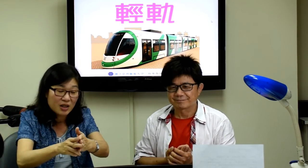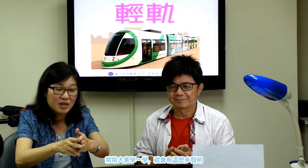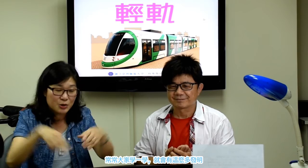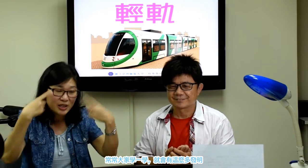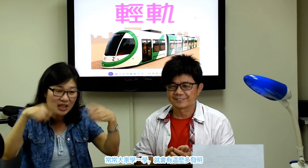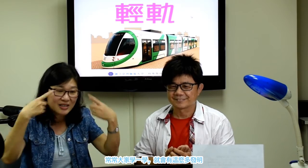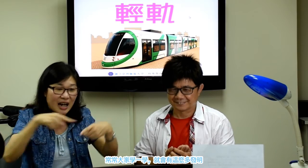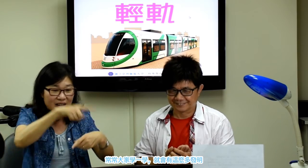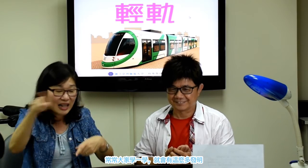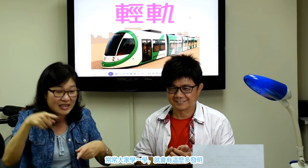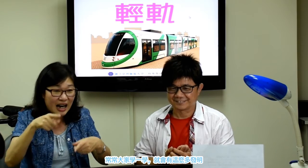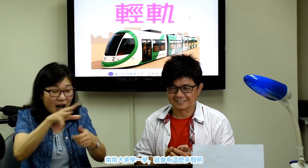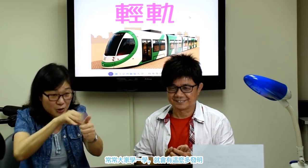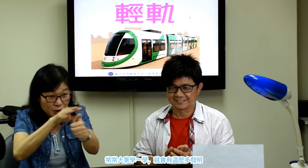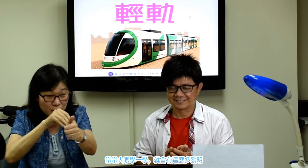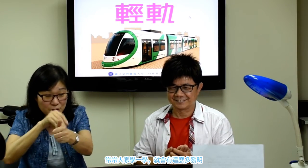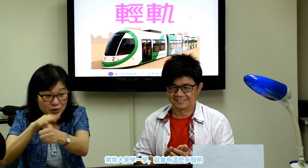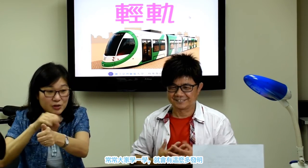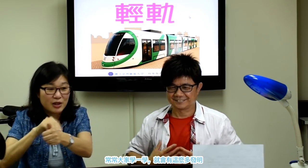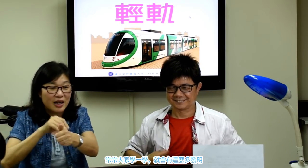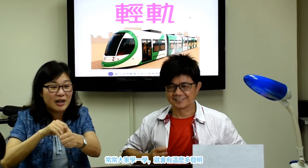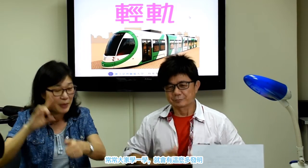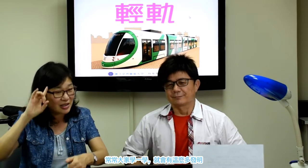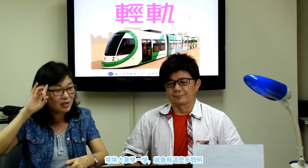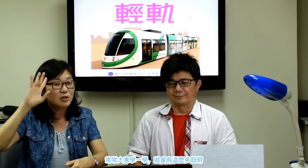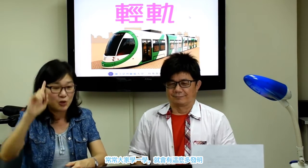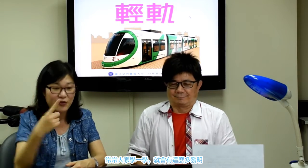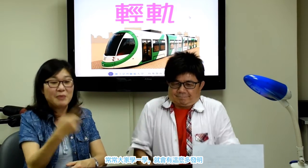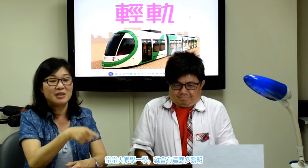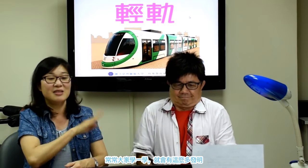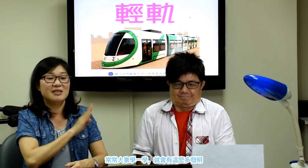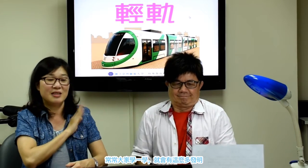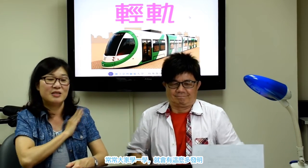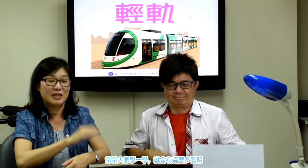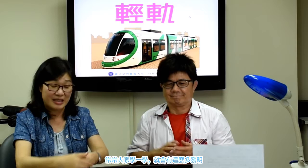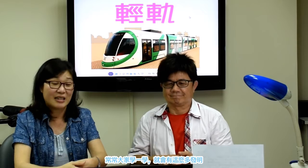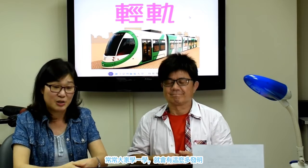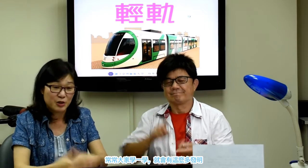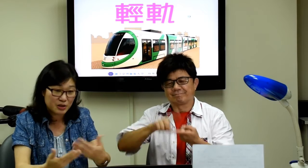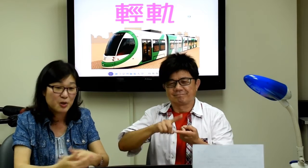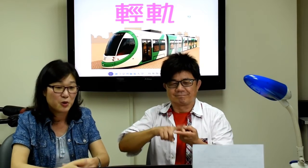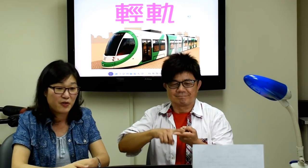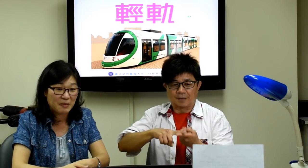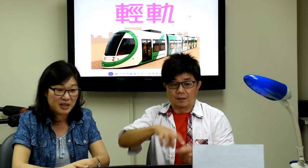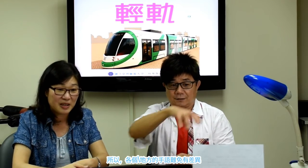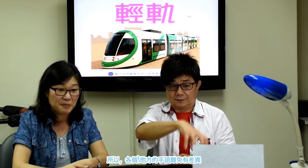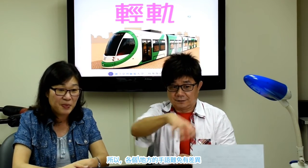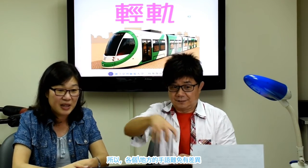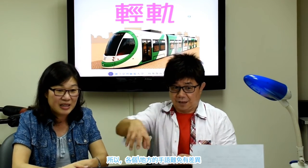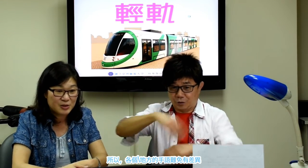就会常常大家学，马上就发明，当然就会有这么多发明哦。所以